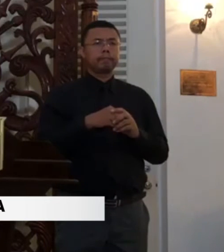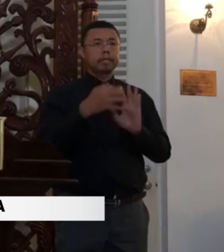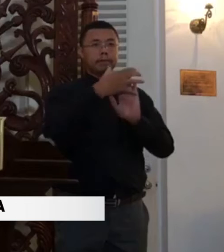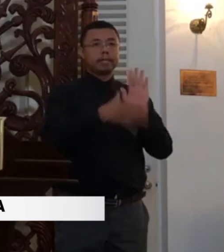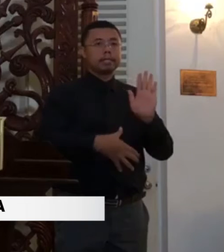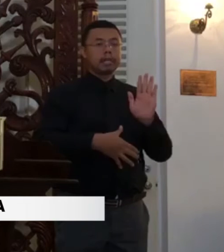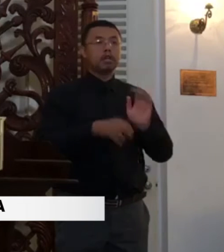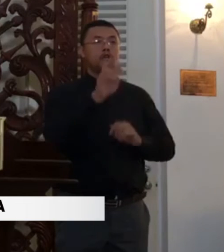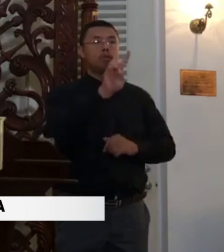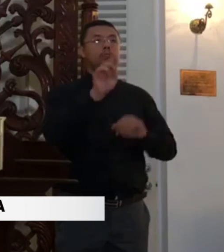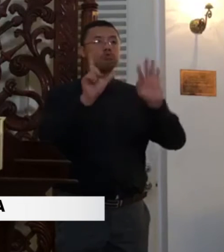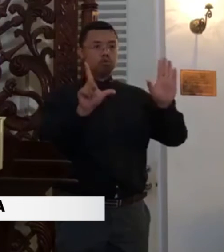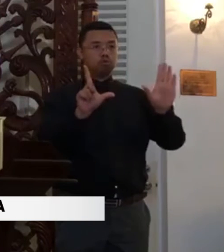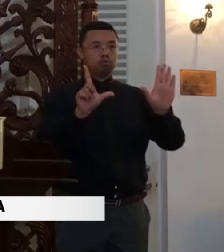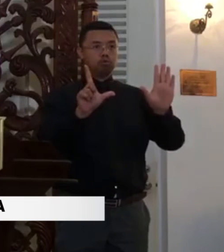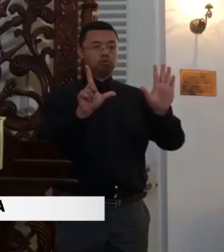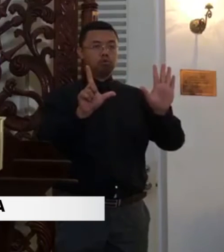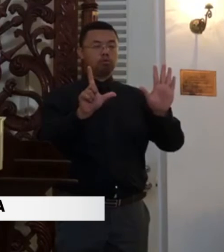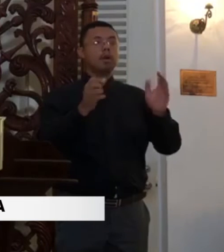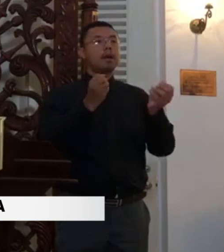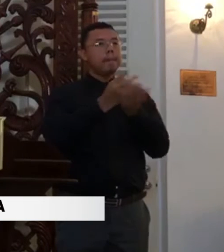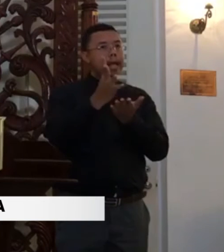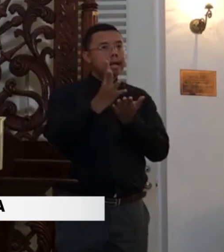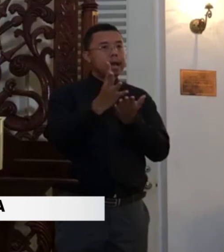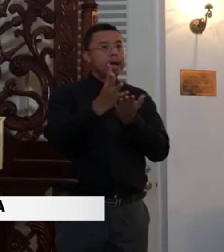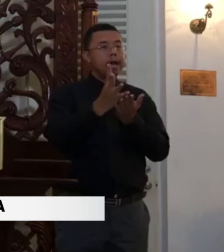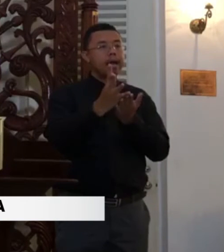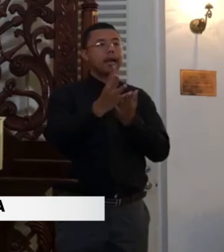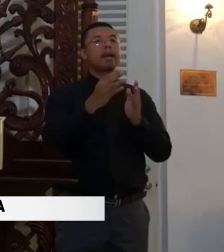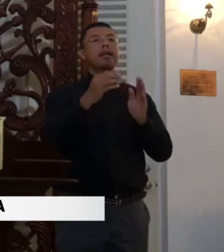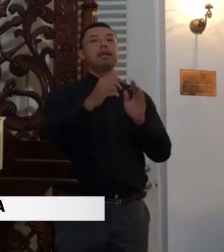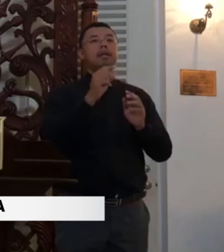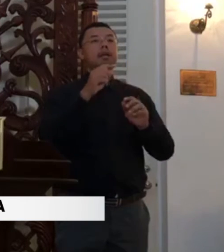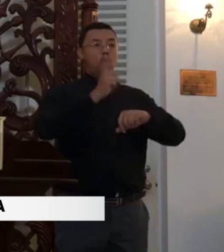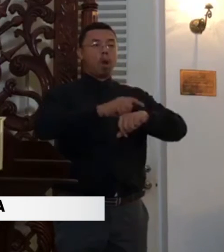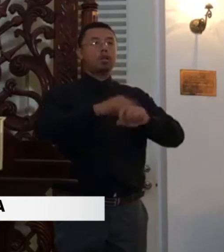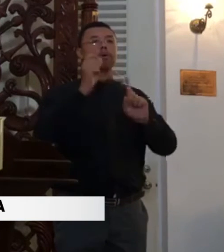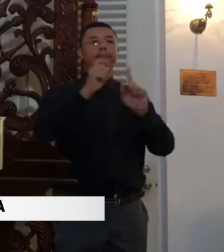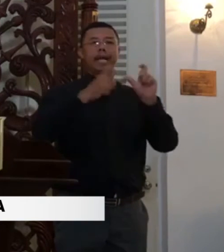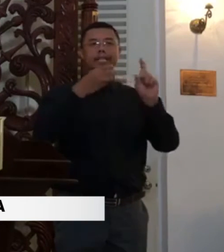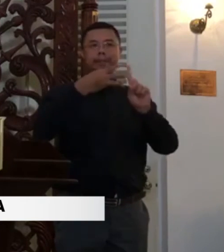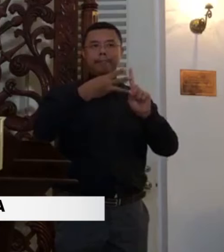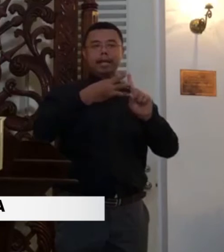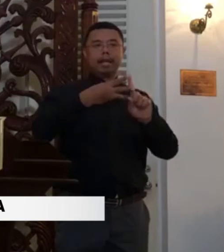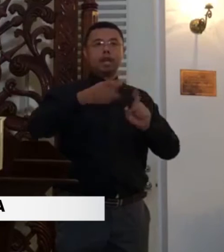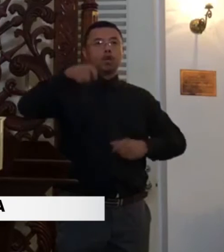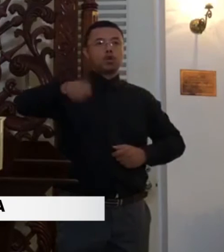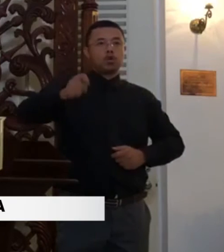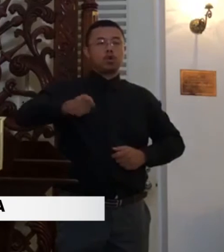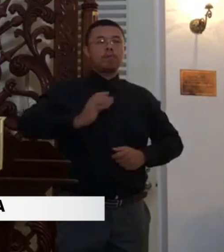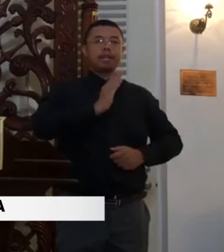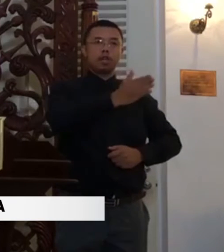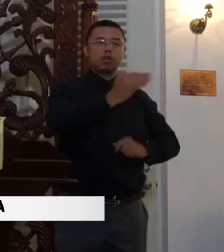pasal 27, pelanggaran terhadap pelaksanaan PSBB dikenakan sanksi sesuai